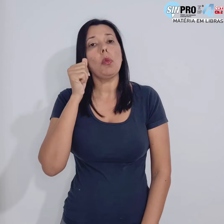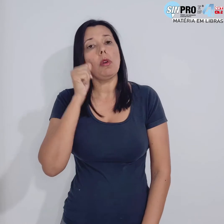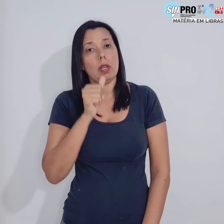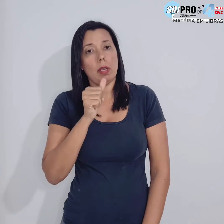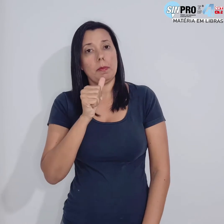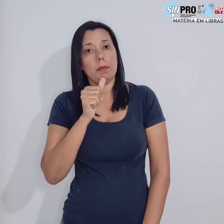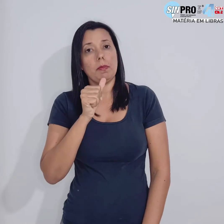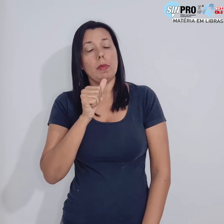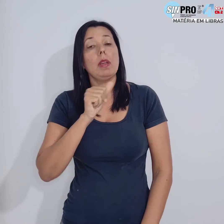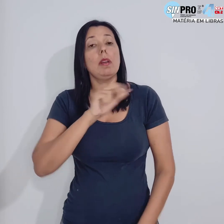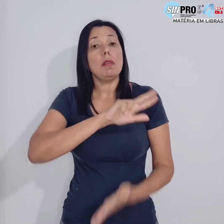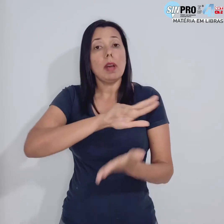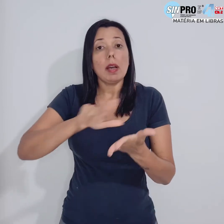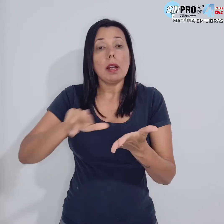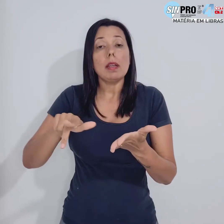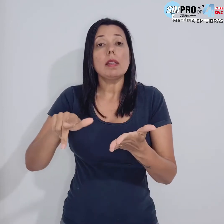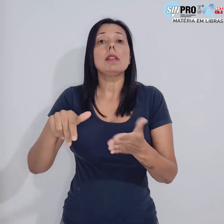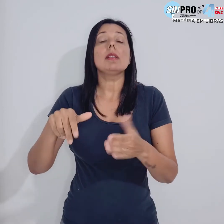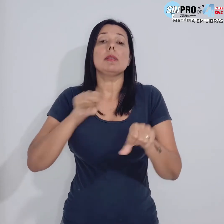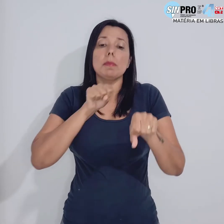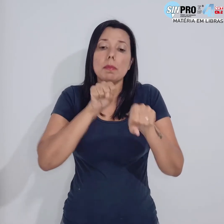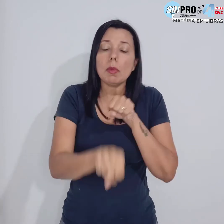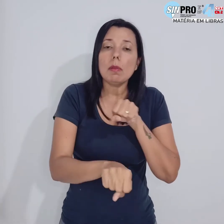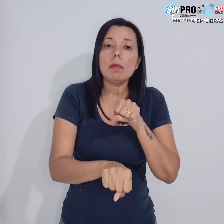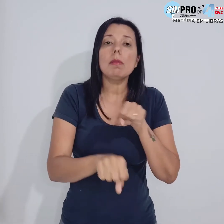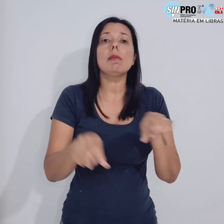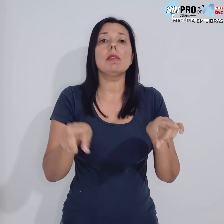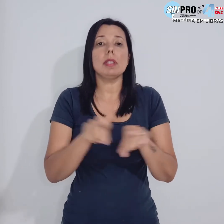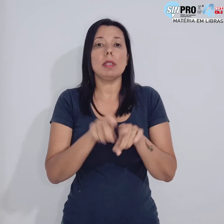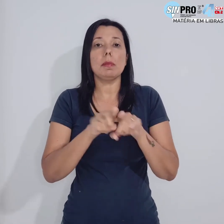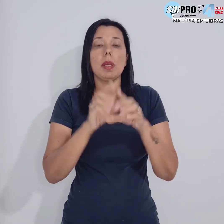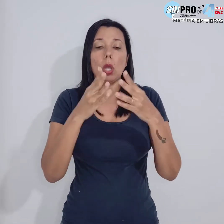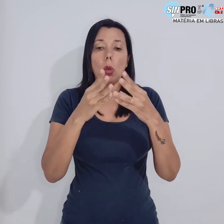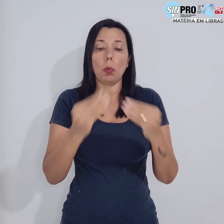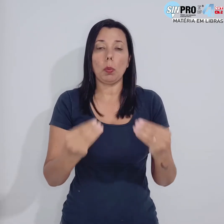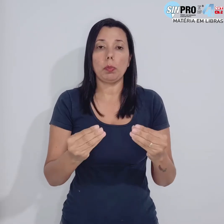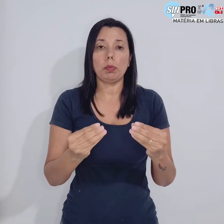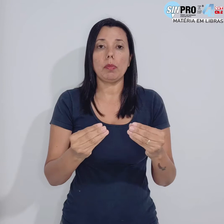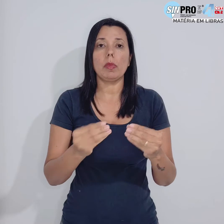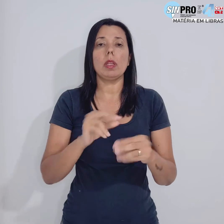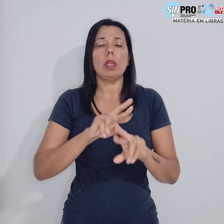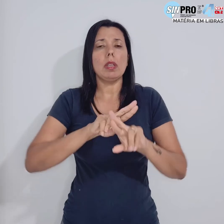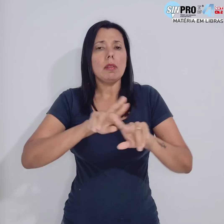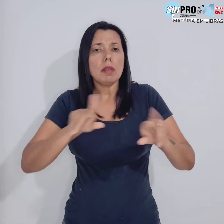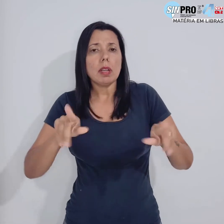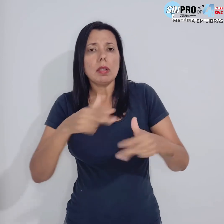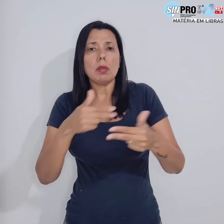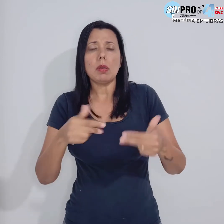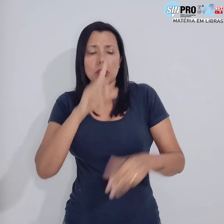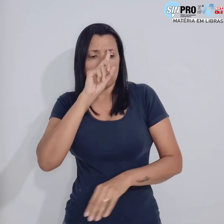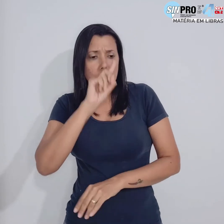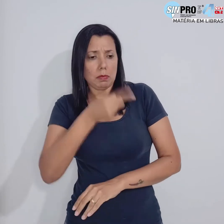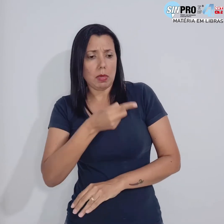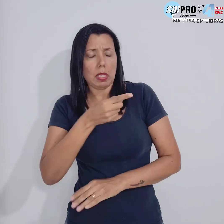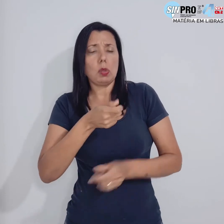o genocídio étnico, o apagamento, a colonização e toda forma de mando, de